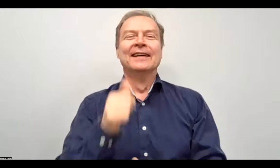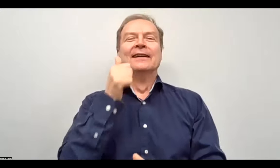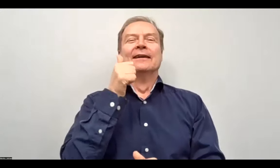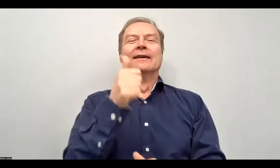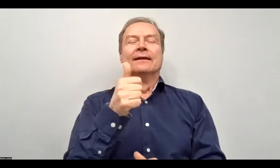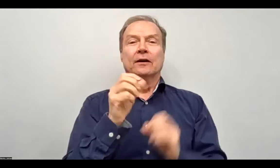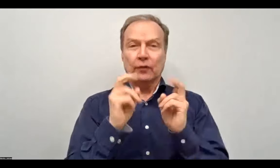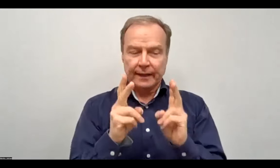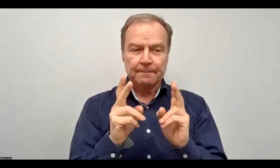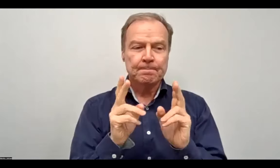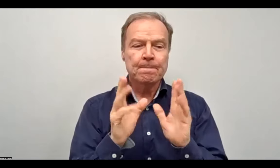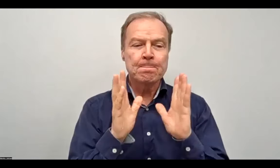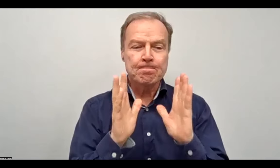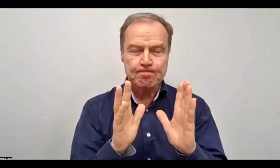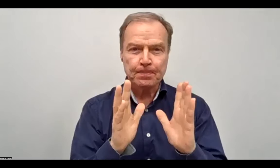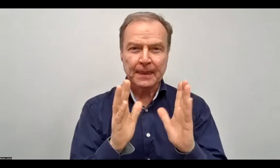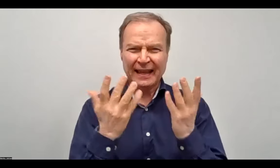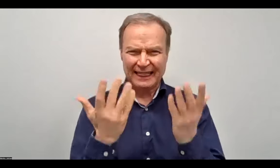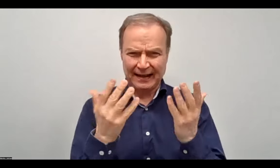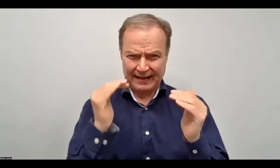siirtäisi kameraa vähän kauemmas. Joo.